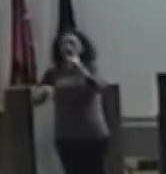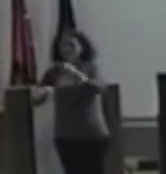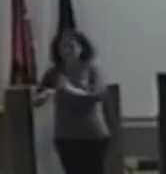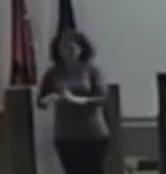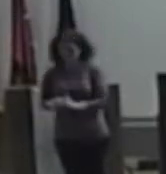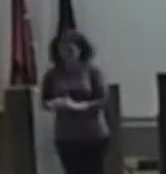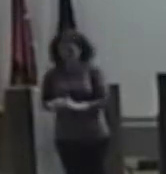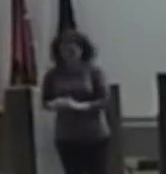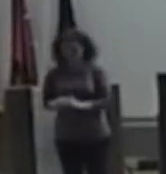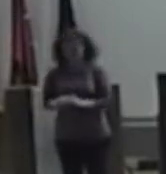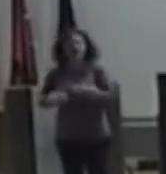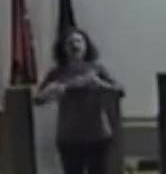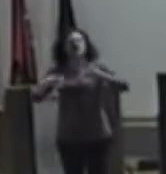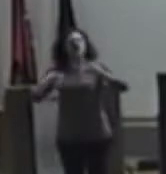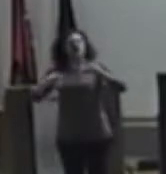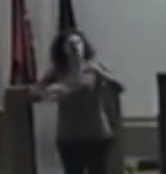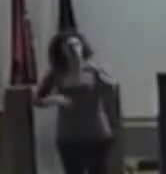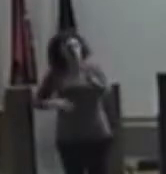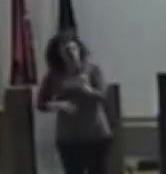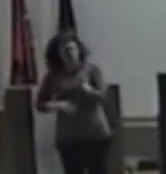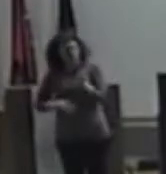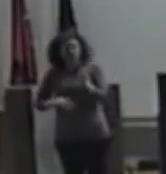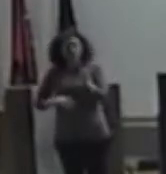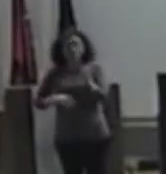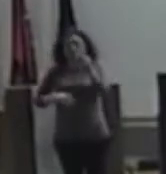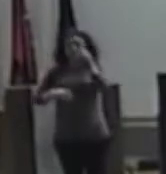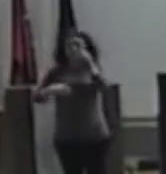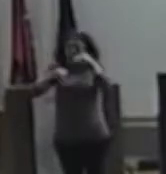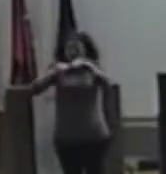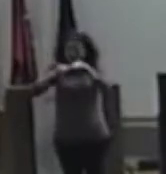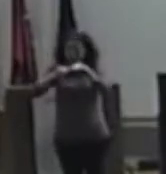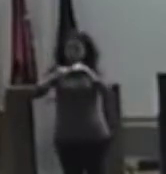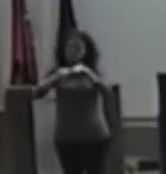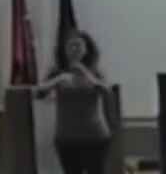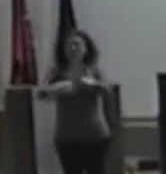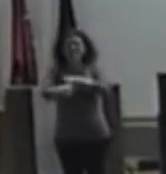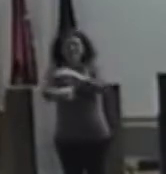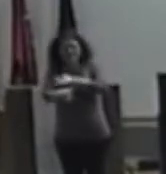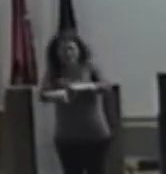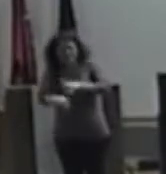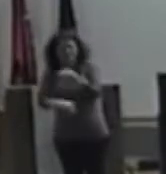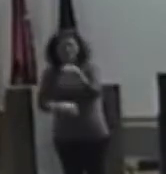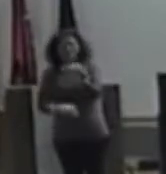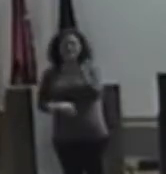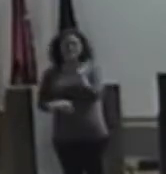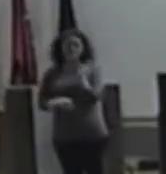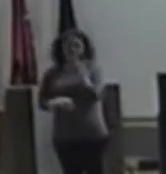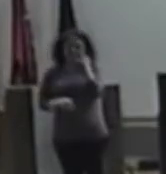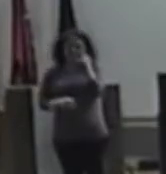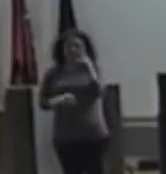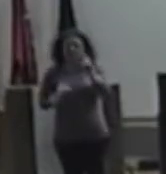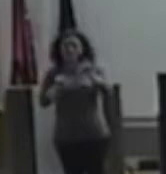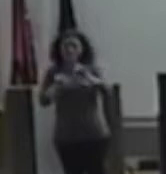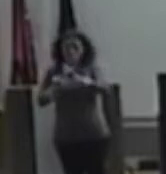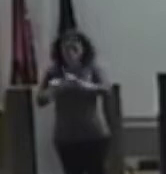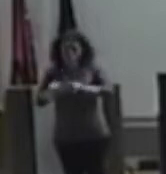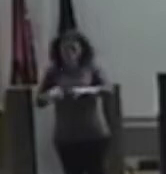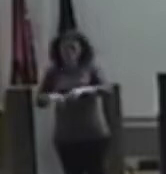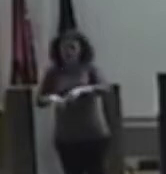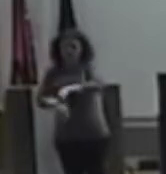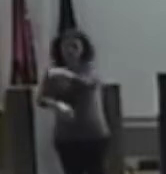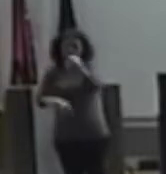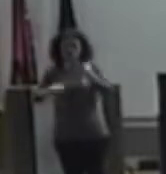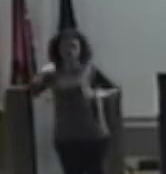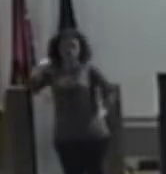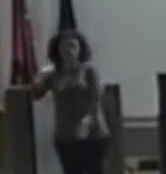verdad que entre el líquido intersticial y la sangre hay, bueno, la glucosa se mueve por difusión facilitada, es